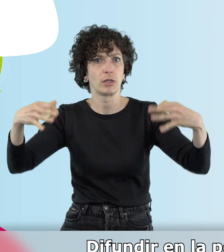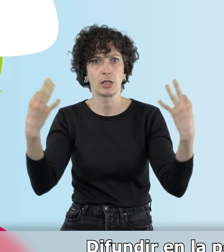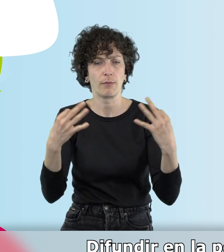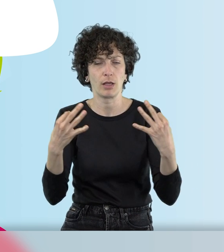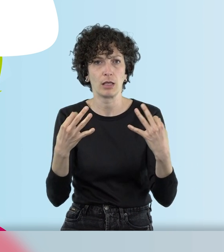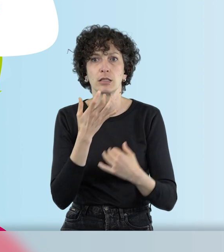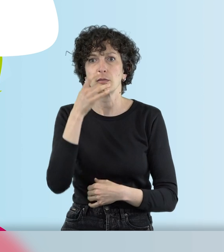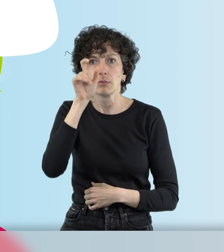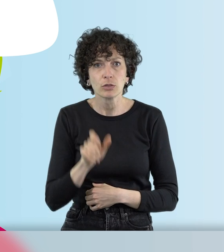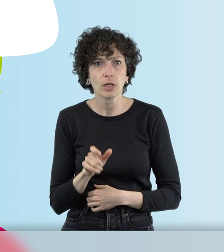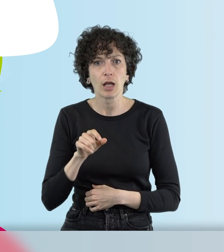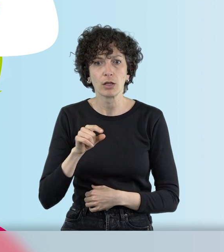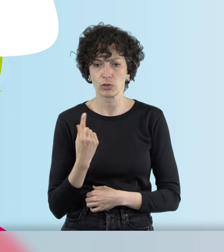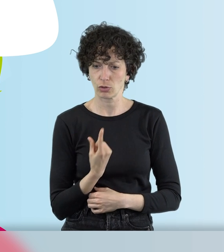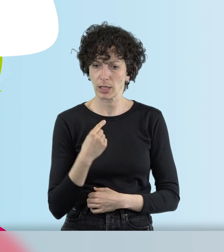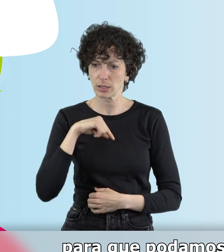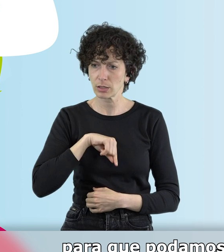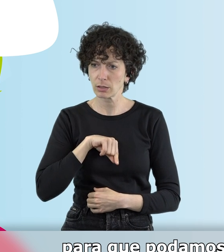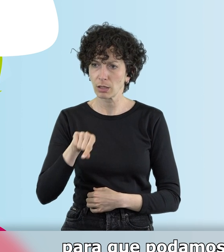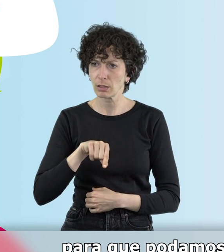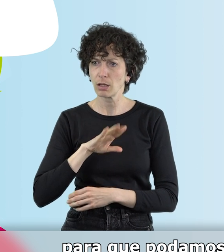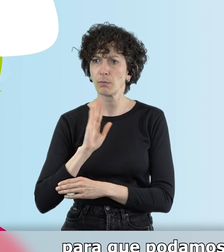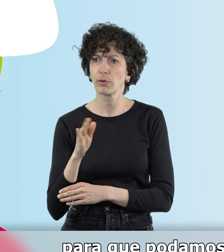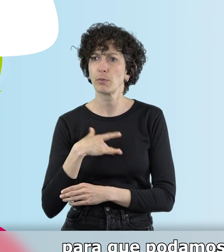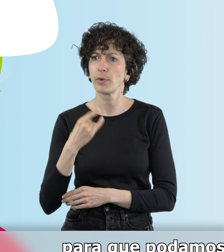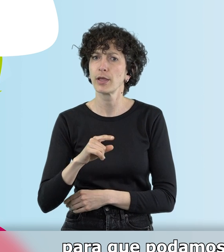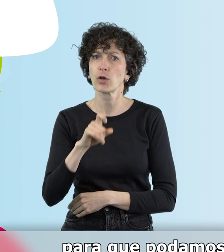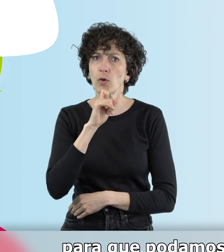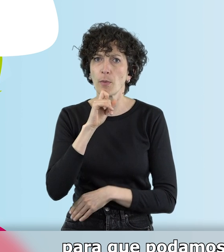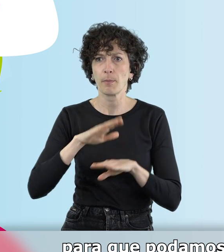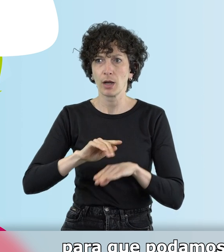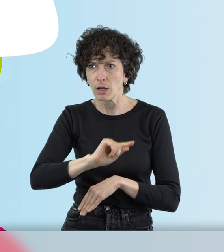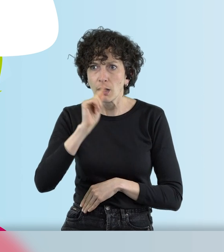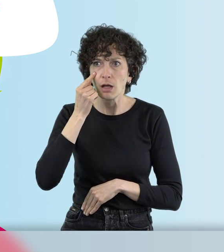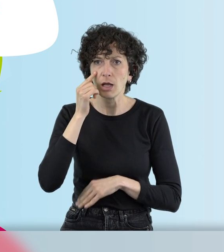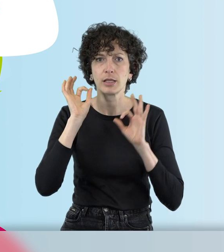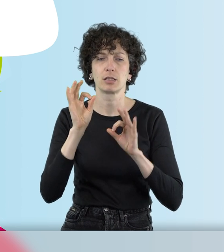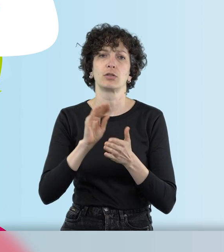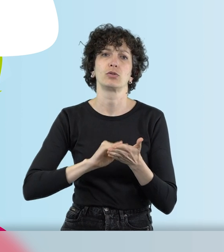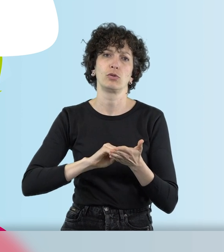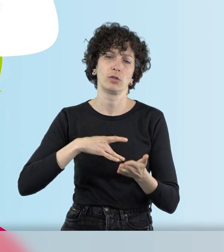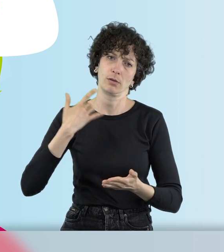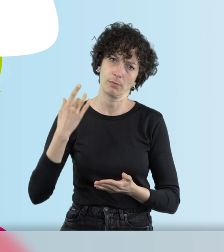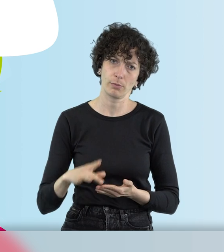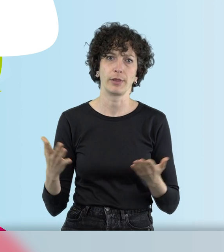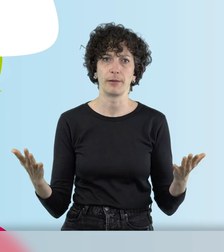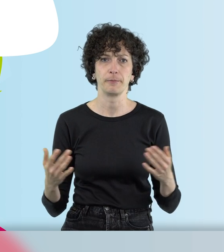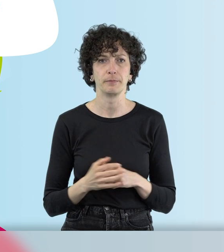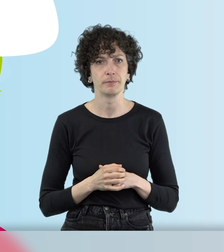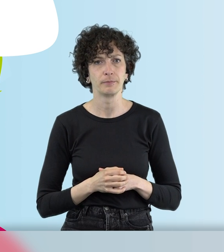puede ocurrir a una persona que se siente sola para que podamos identificar el problema y combatirlo.